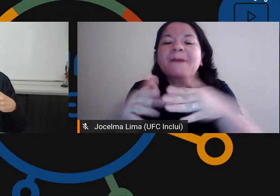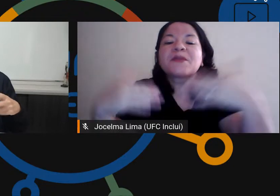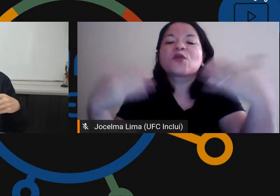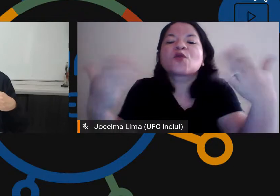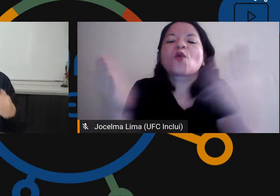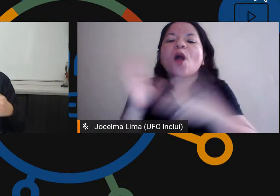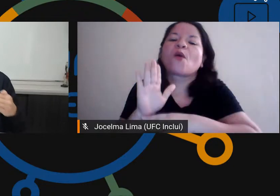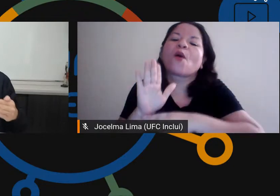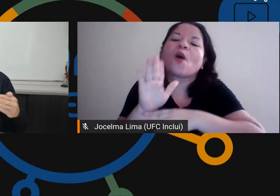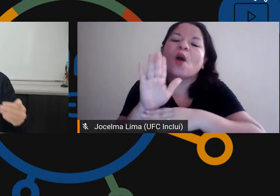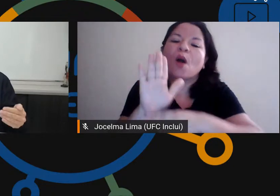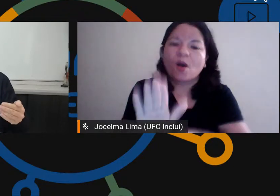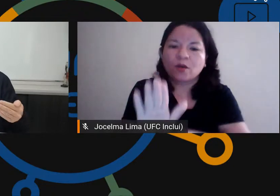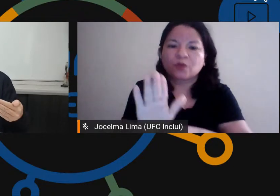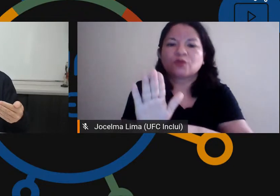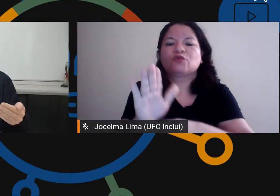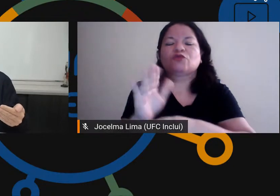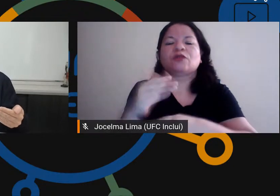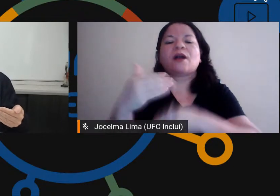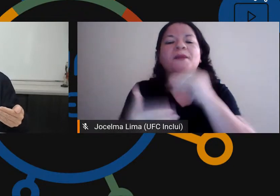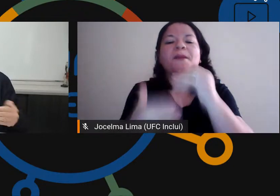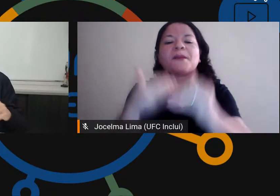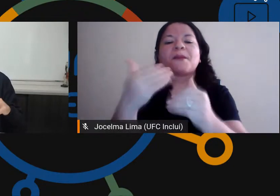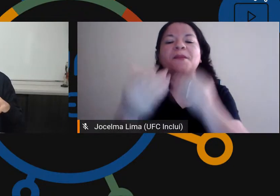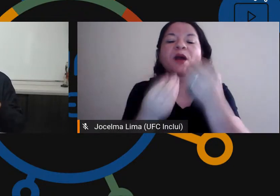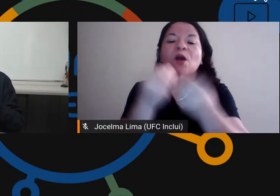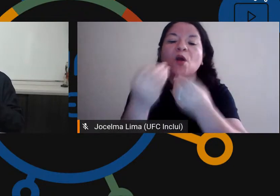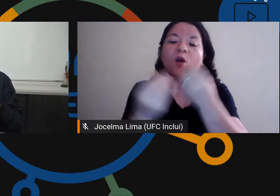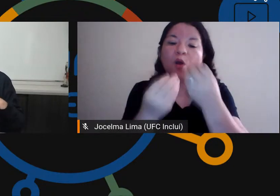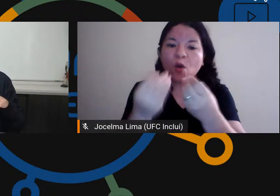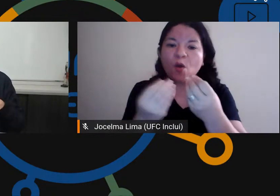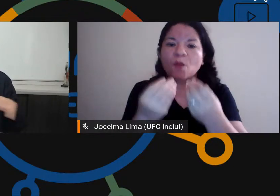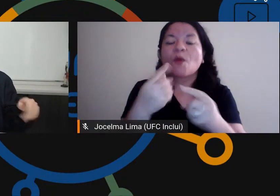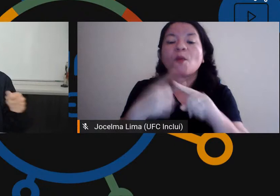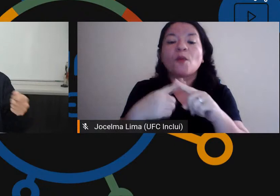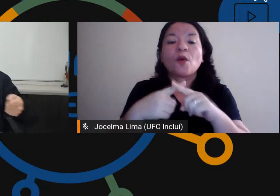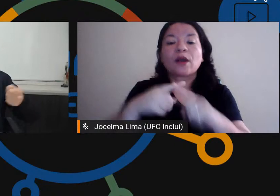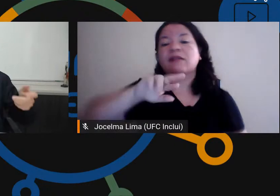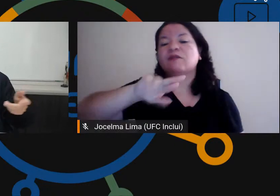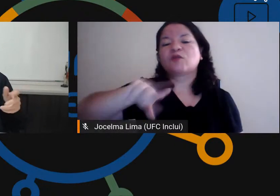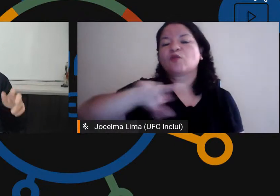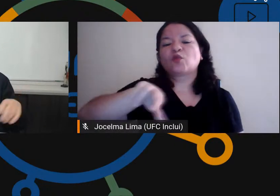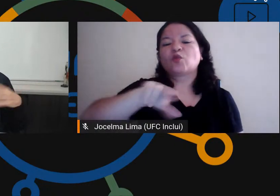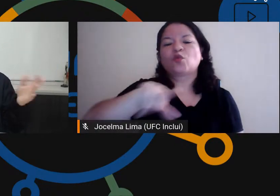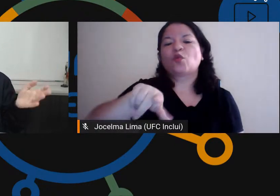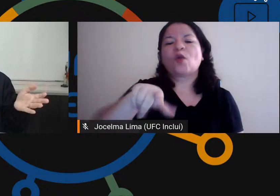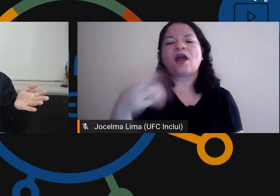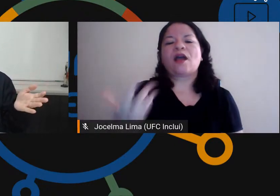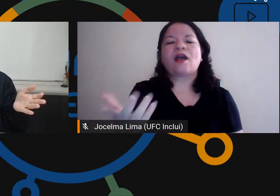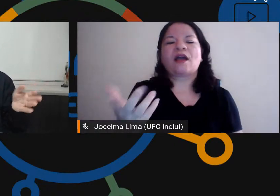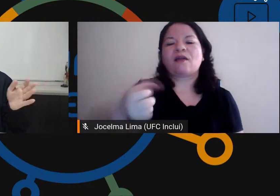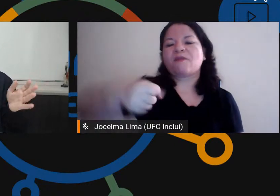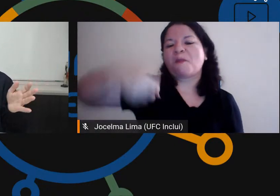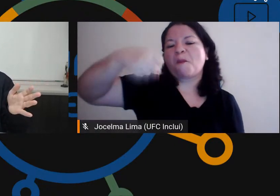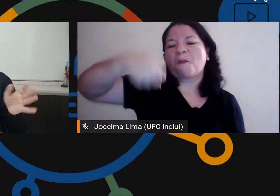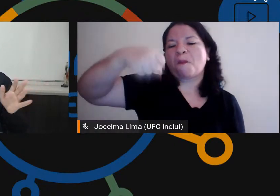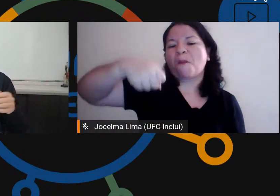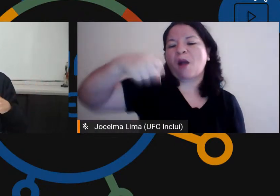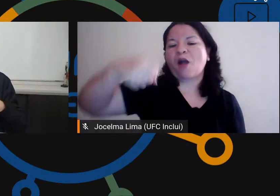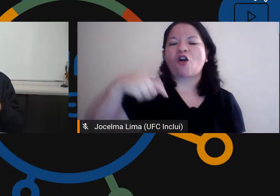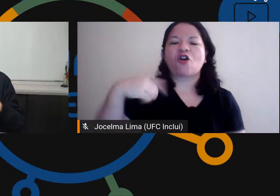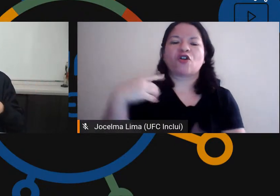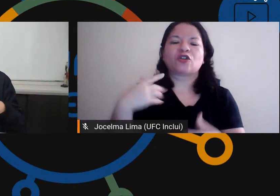te levar para o lado adequado da comunicação científica, porque não é um saco de balaio que todo mundo faz o que quer, isso não